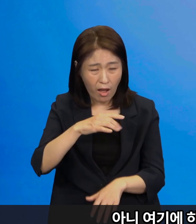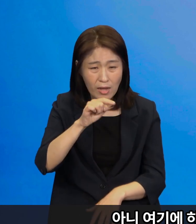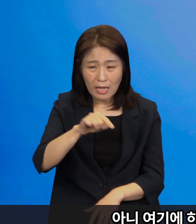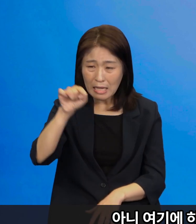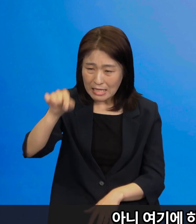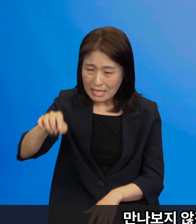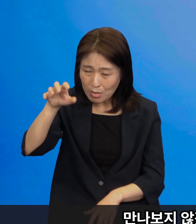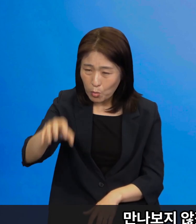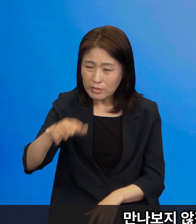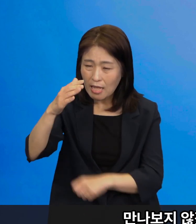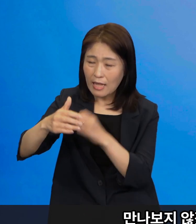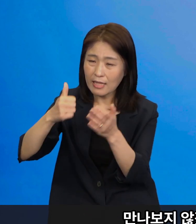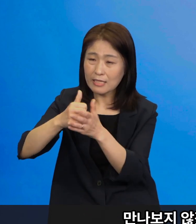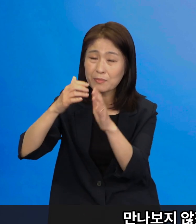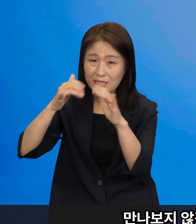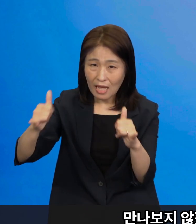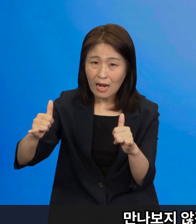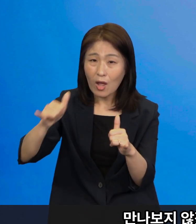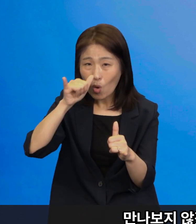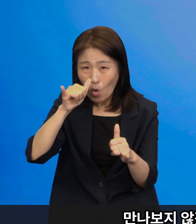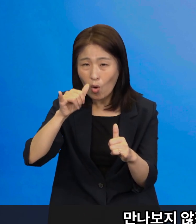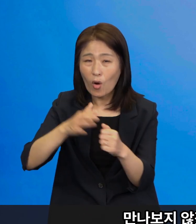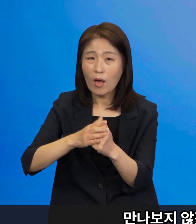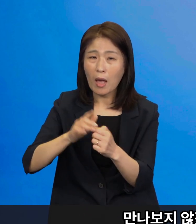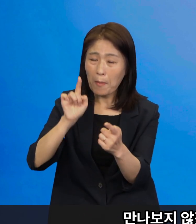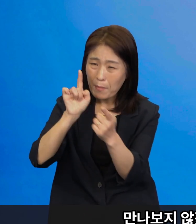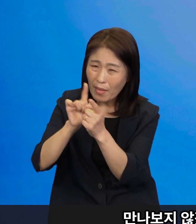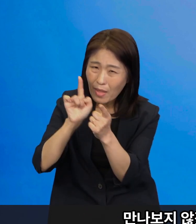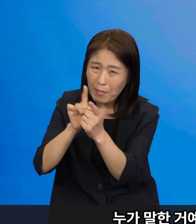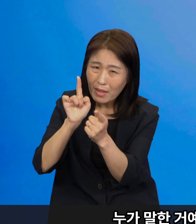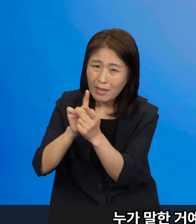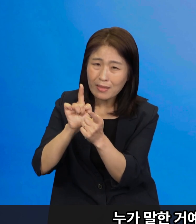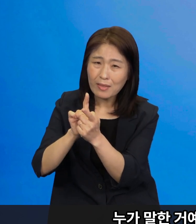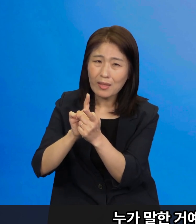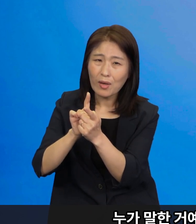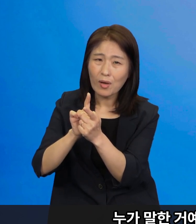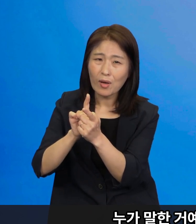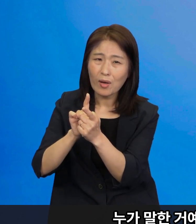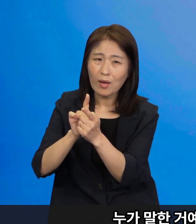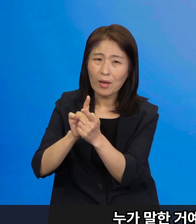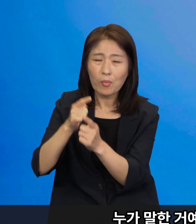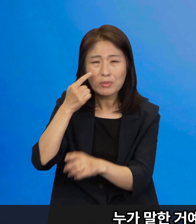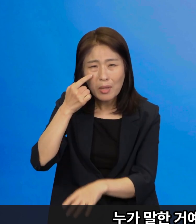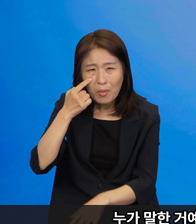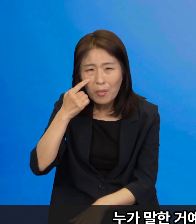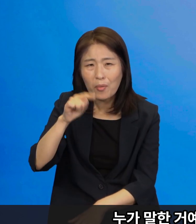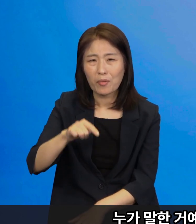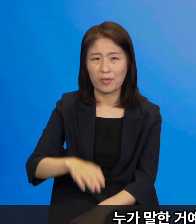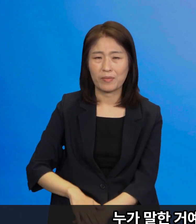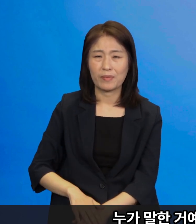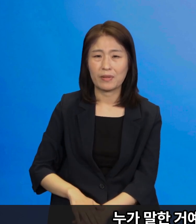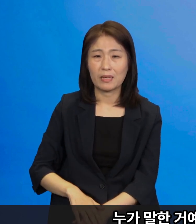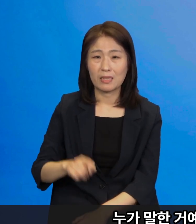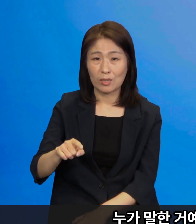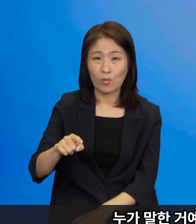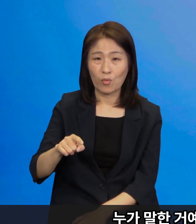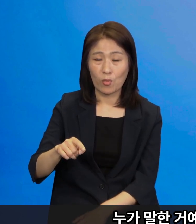하나님의 사람이 있습니다, 아마 만나보지 않겠습니까? 종이 말했는데 누가 말한 거예요? 하나님 말한